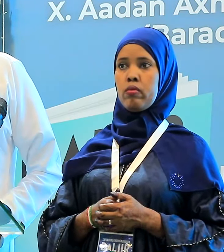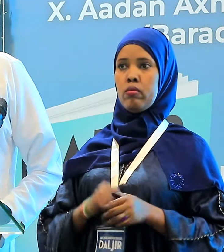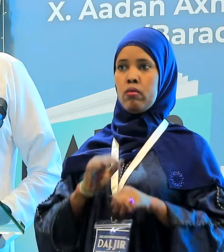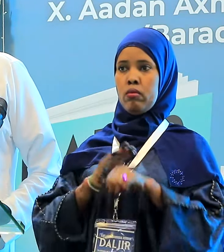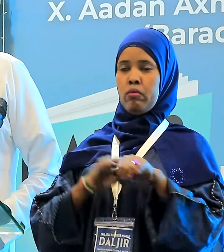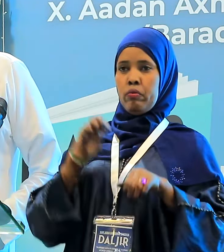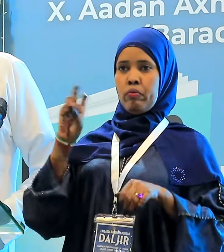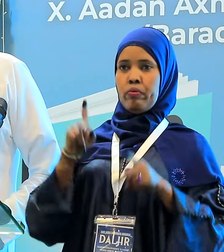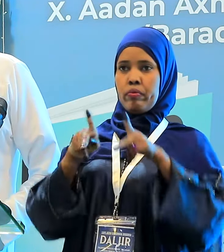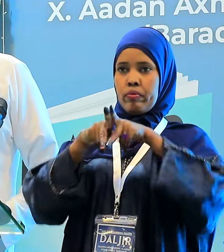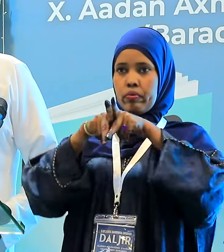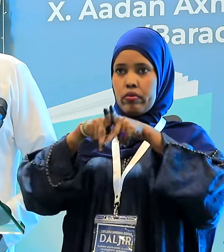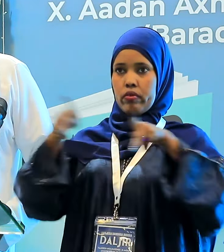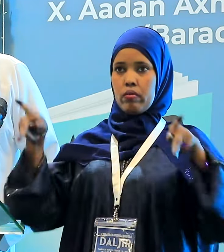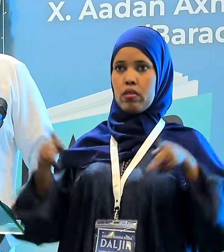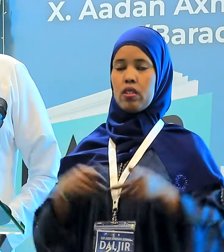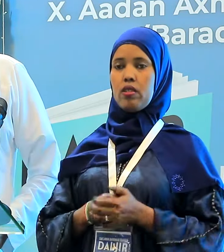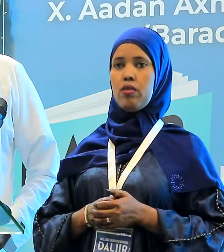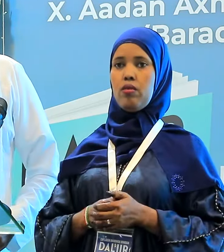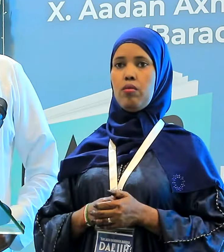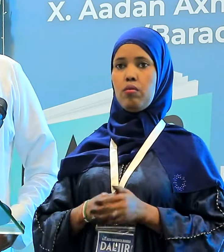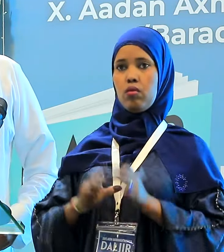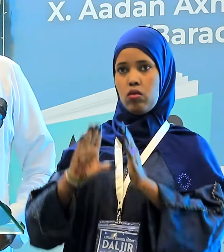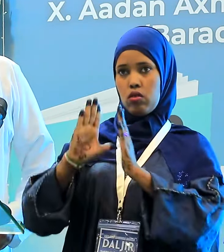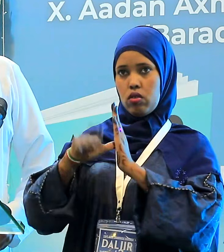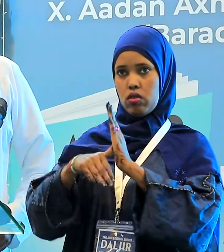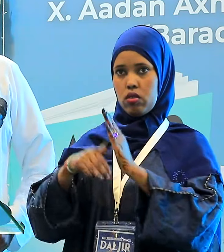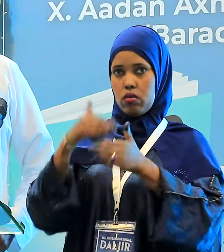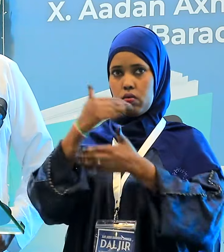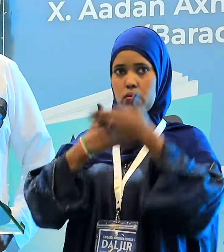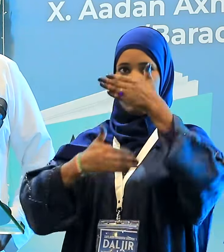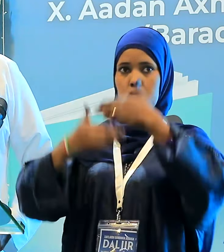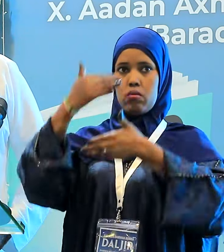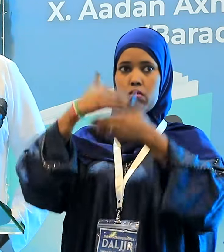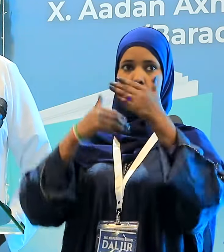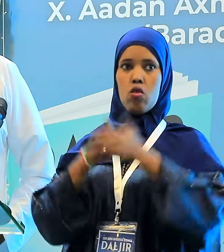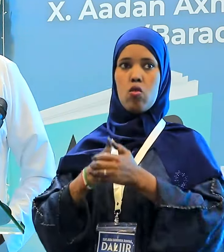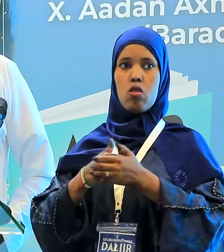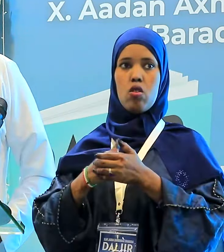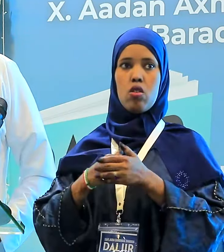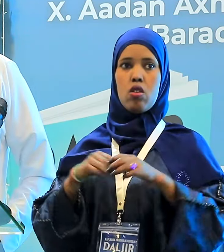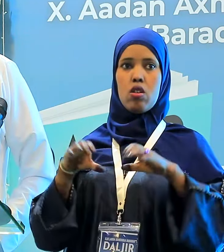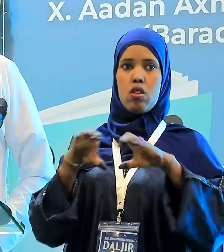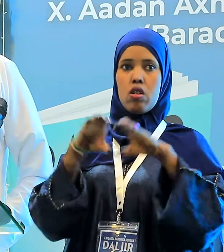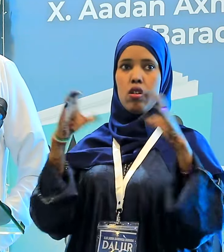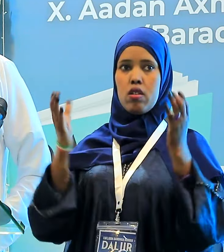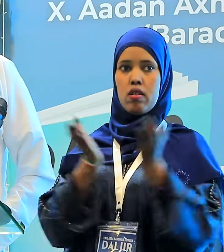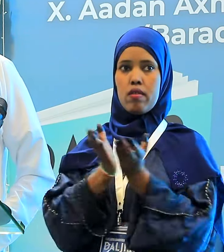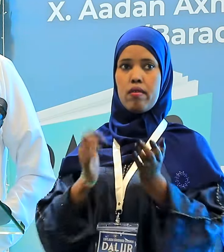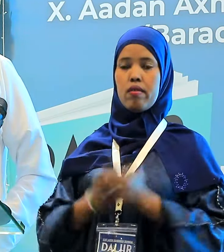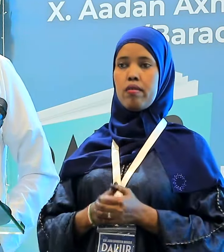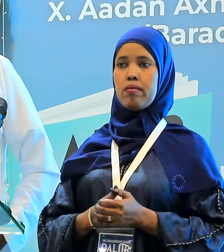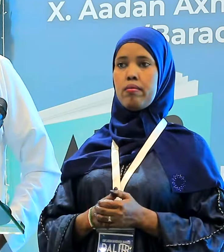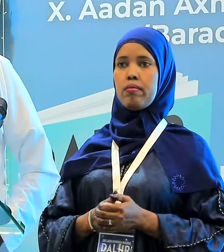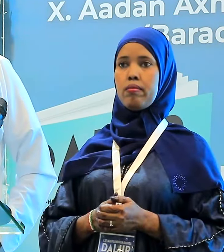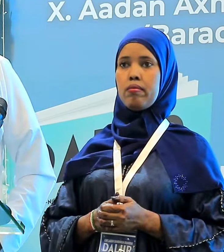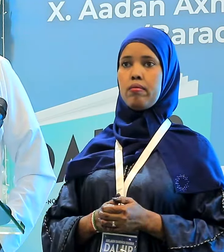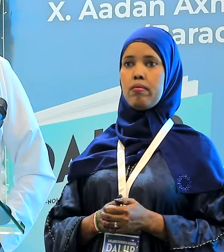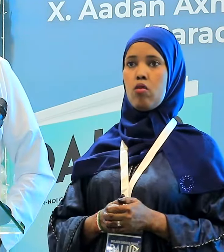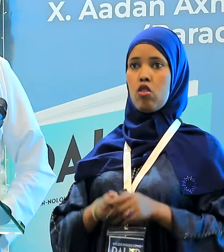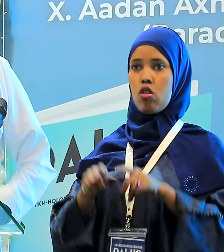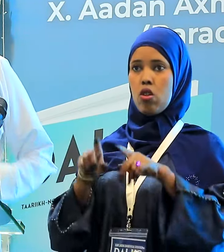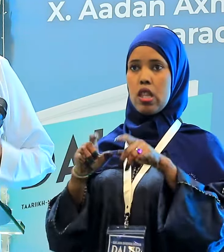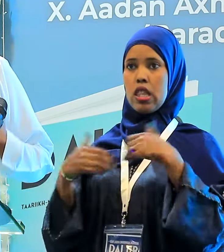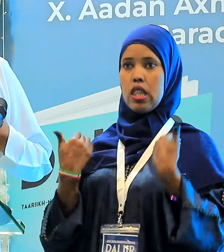نبضني له أو تبوديس له أو نقالكم عله أو تلك ورعلي